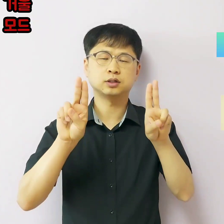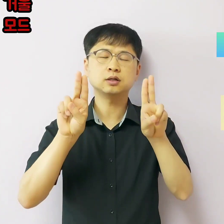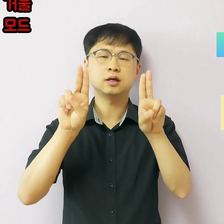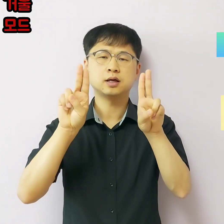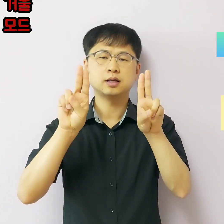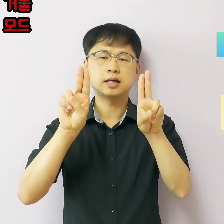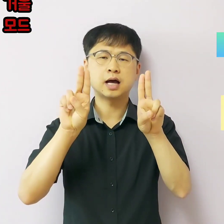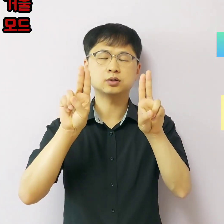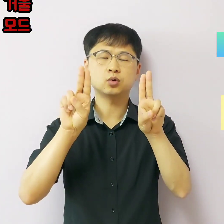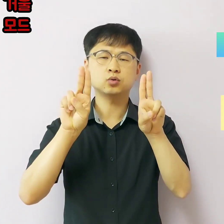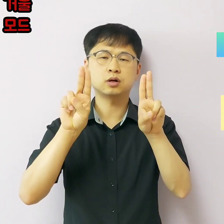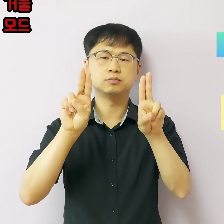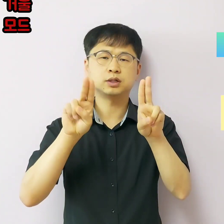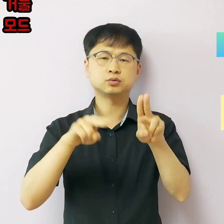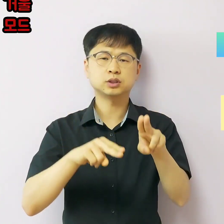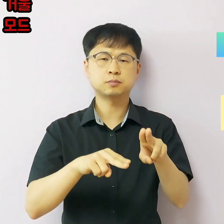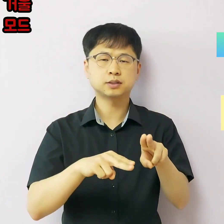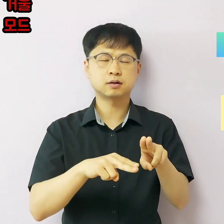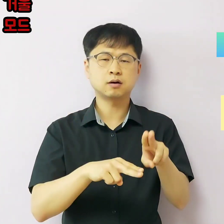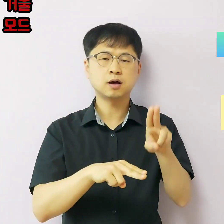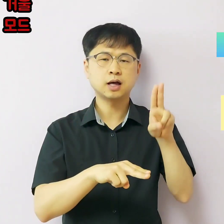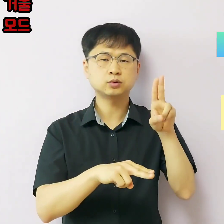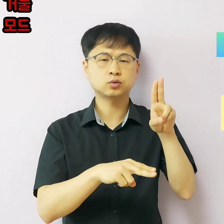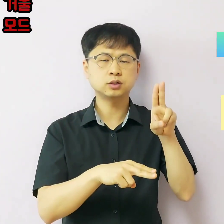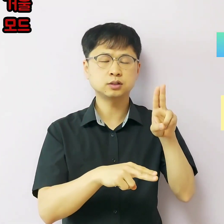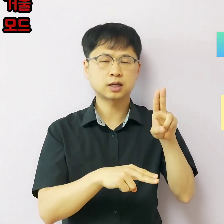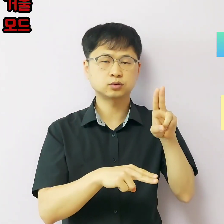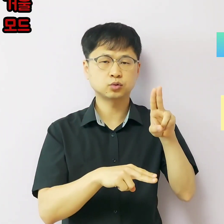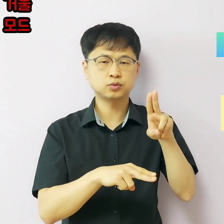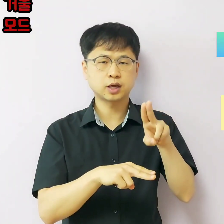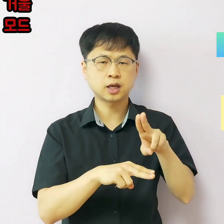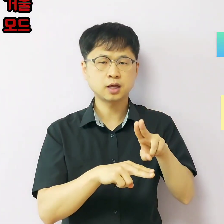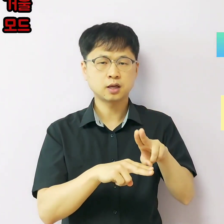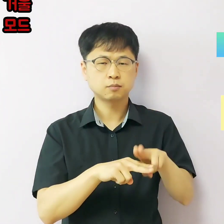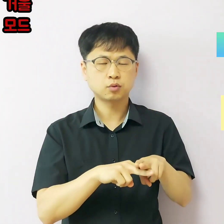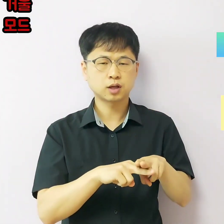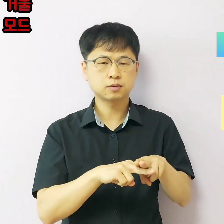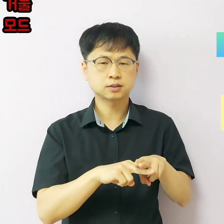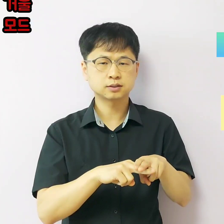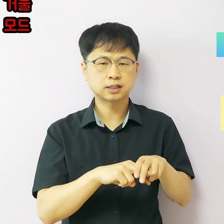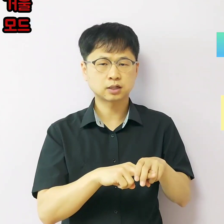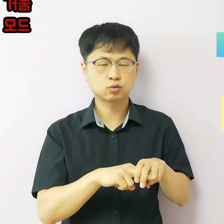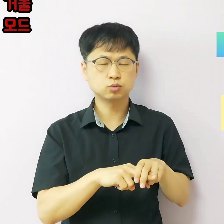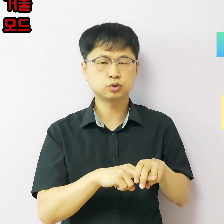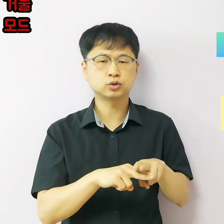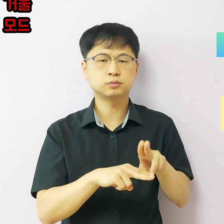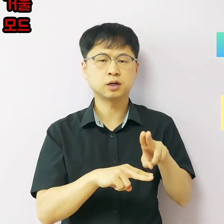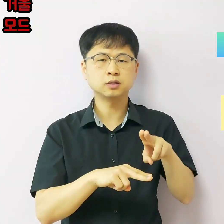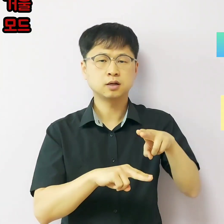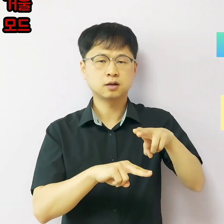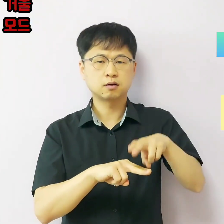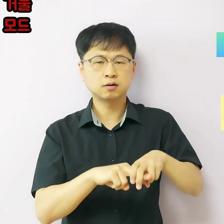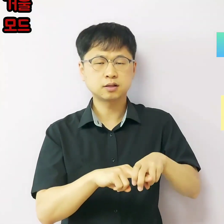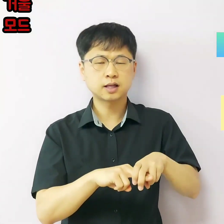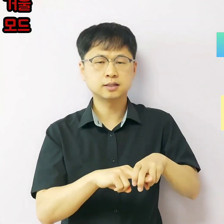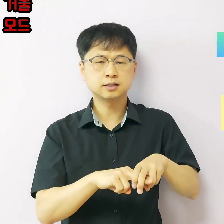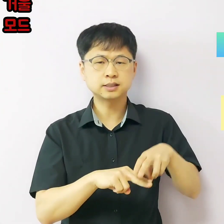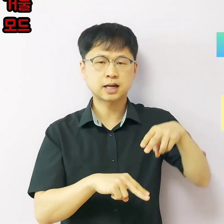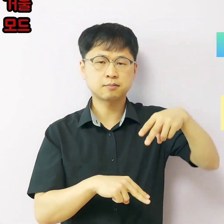수어는 양손 검지와 중지를 펴서 한 손을 다른 손 위에 포개면서 살짝 구부려 주시면 걸터 앉는 사람의